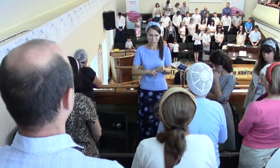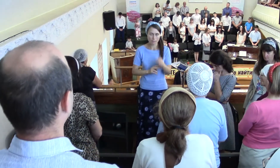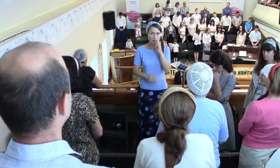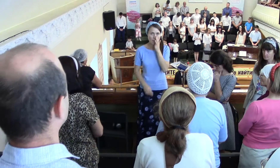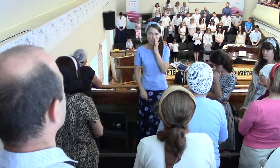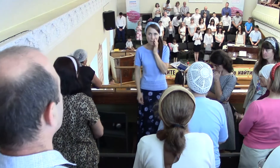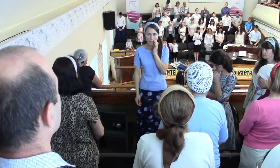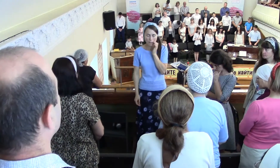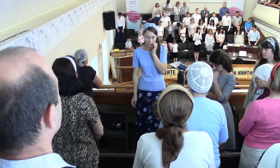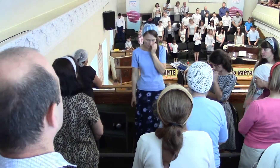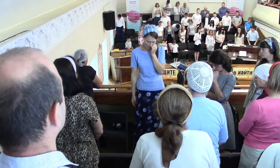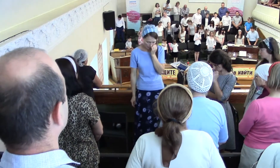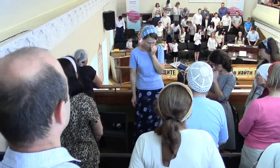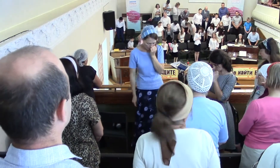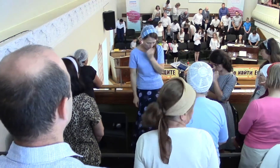Аминь.